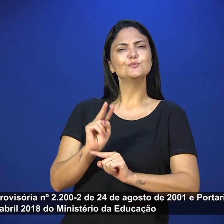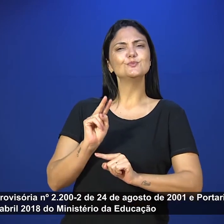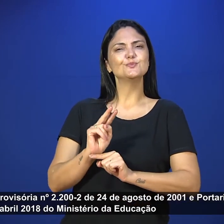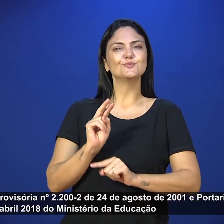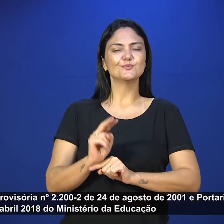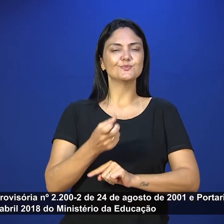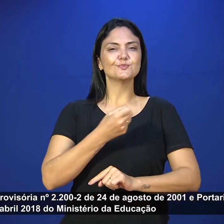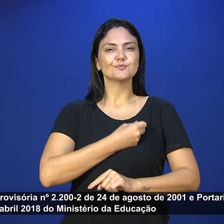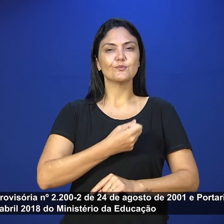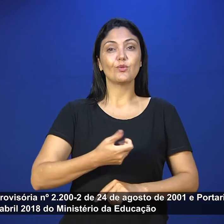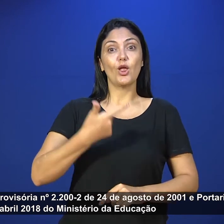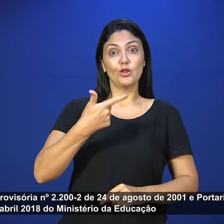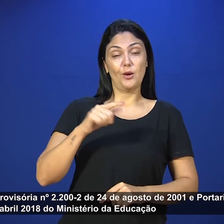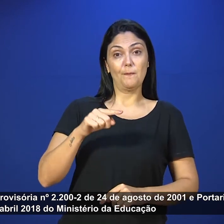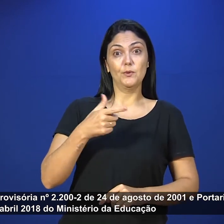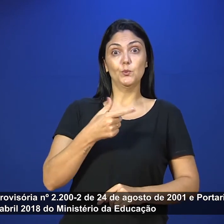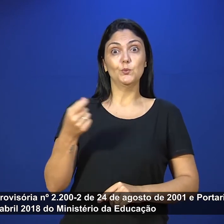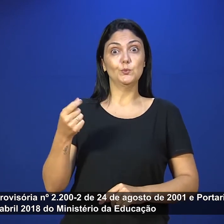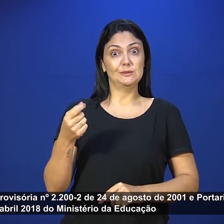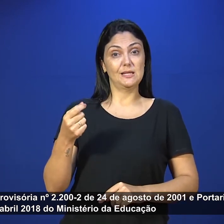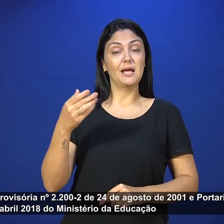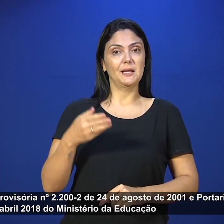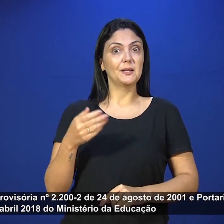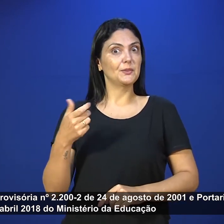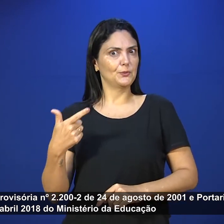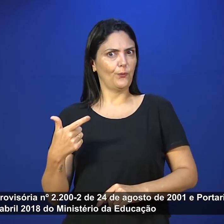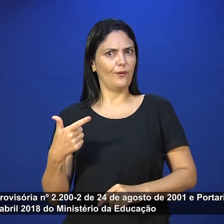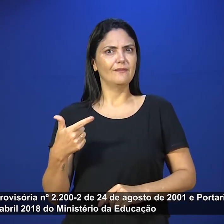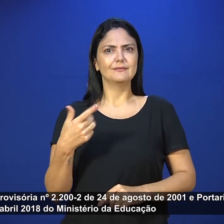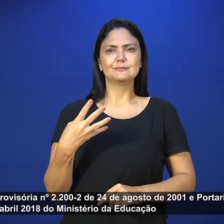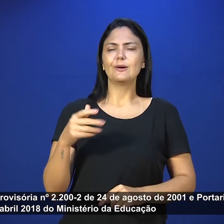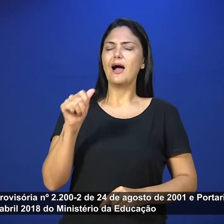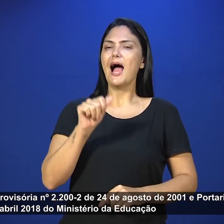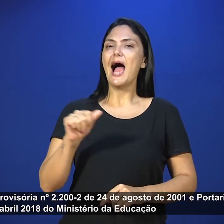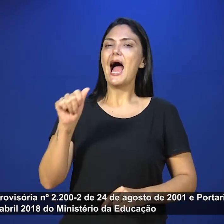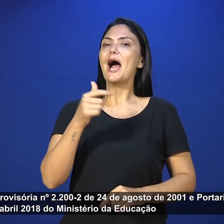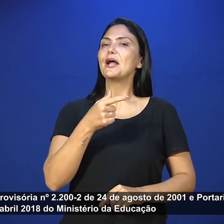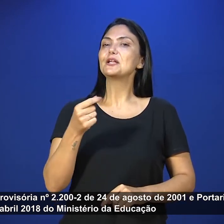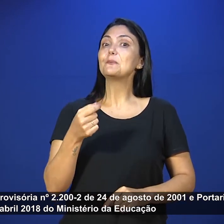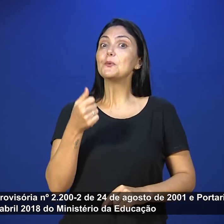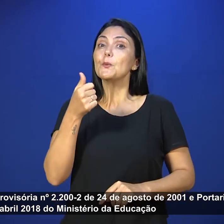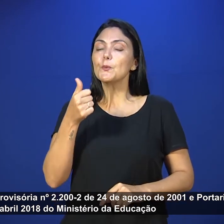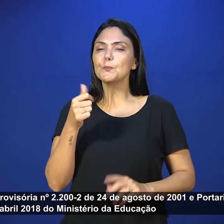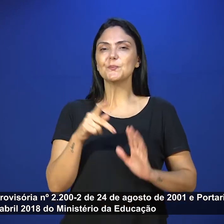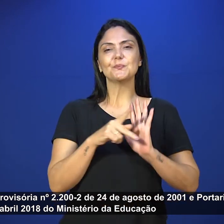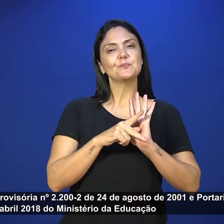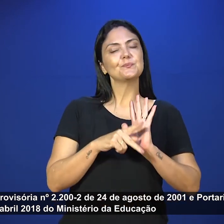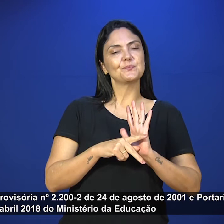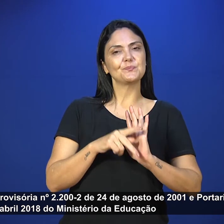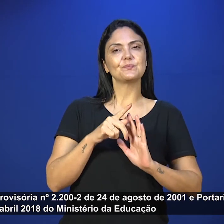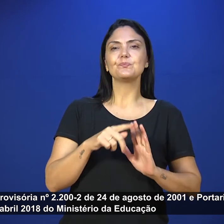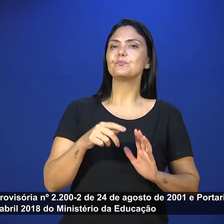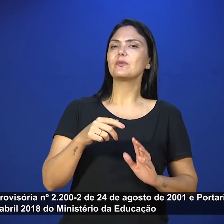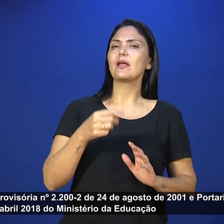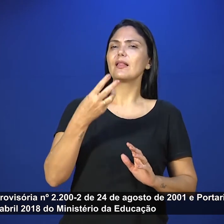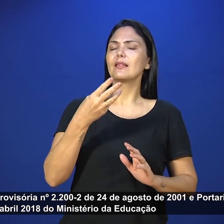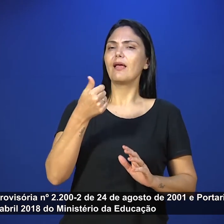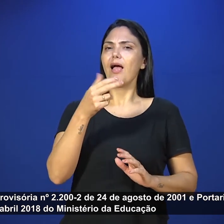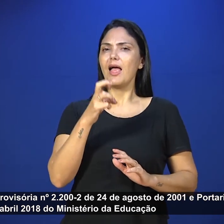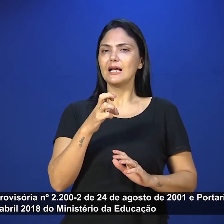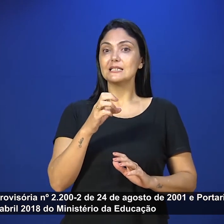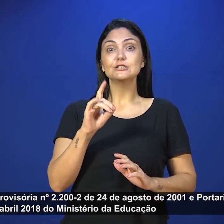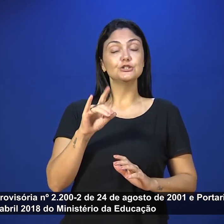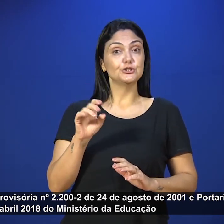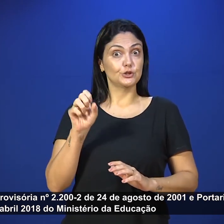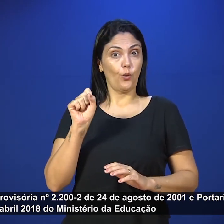Provisória número 2200-2, de 24 de agosto de 2001, e Portaria número 315, de